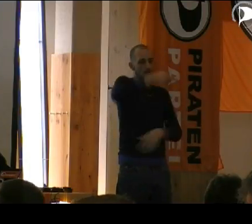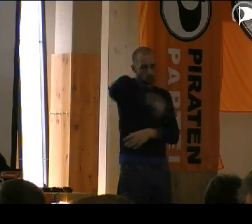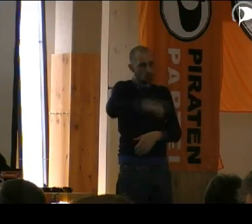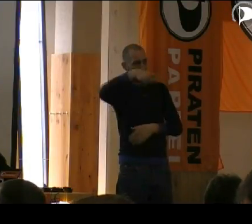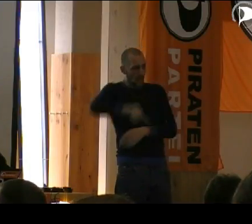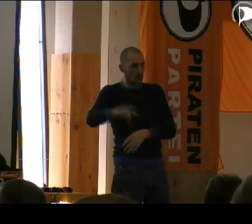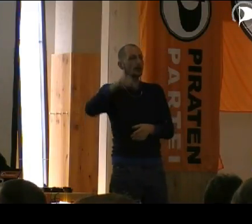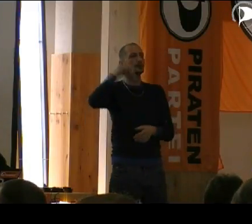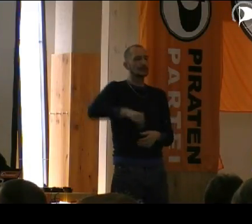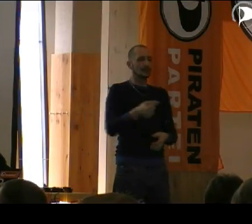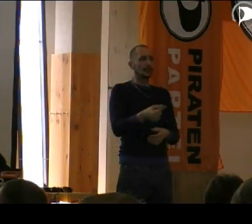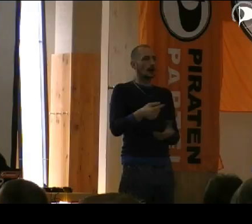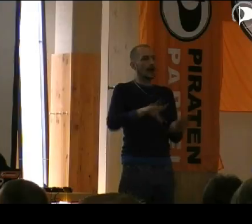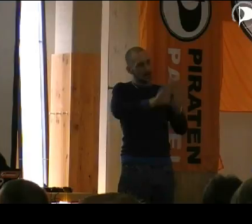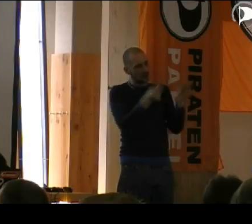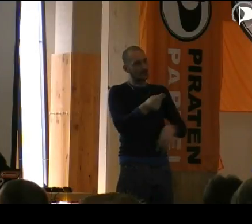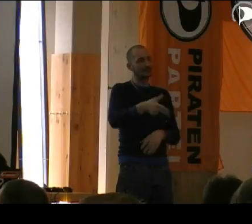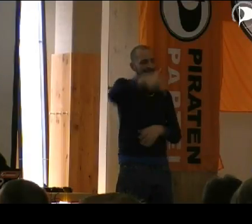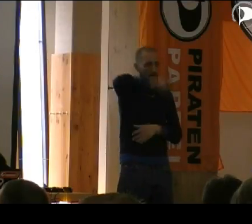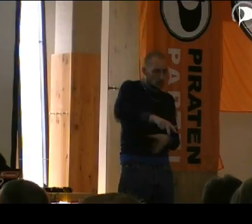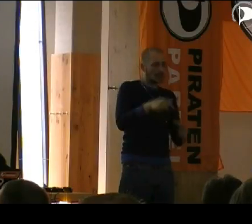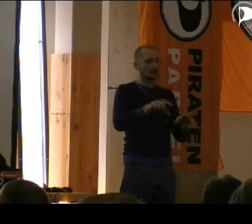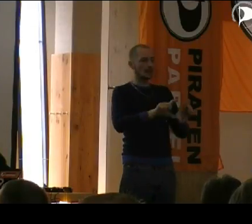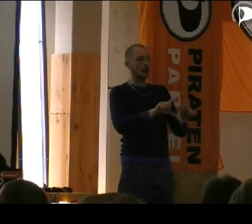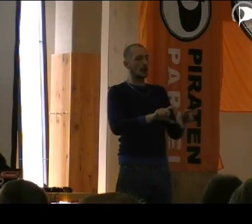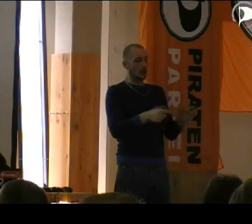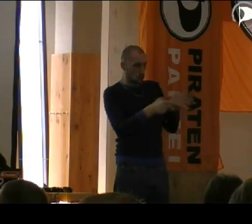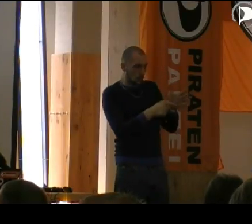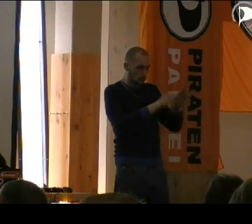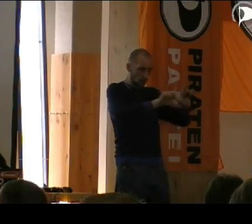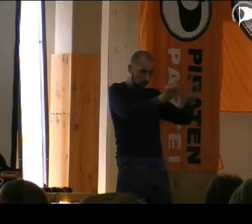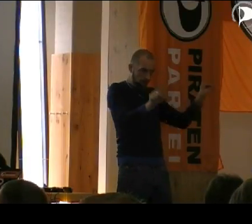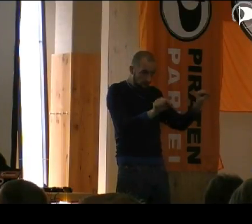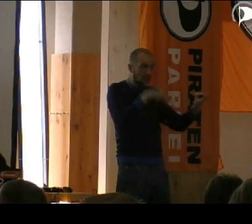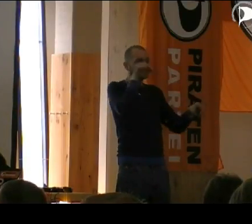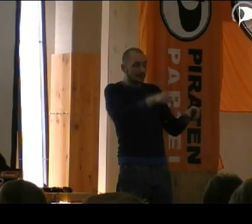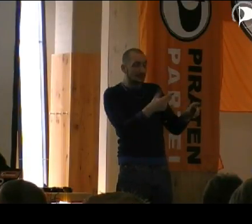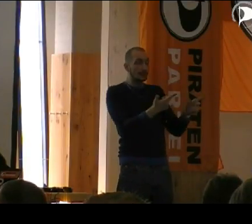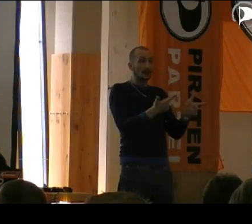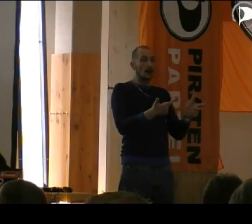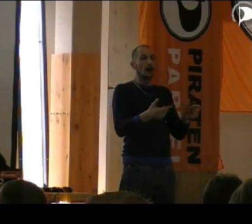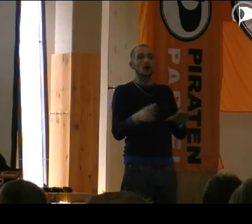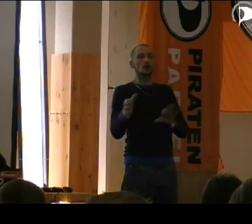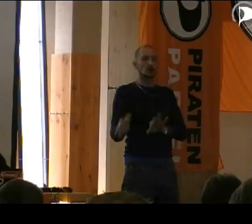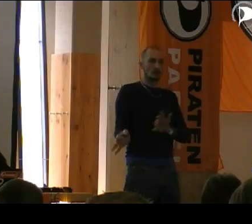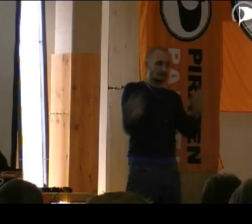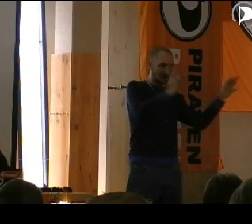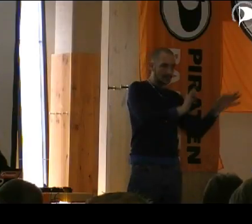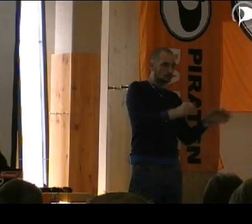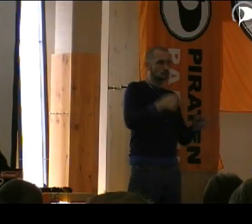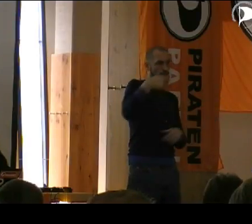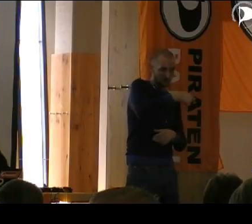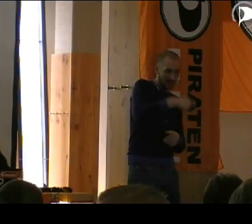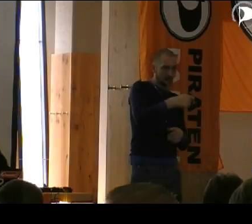habt ist zusammen 300 die konnte was zu bedeuten haben die versuchungen der von spenden und mitgliedsbeiträgen in